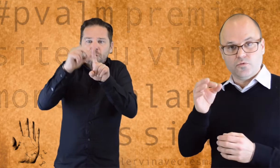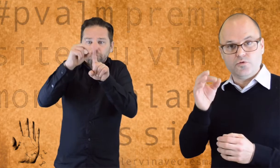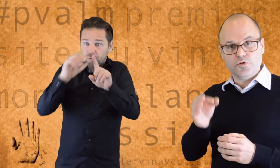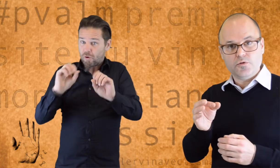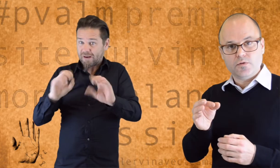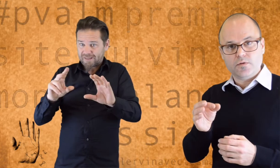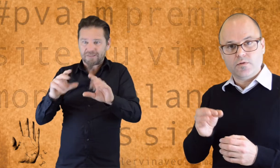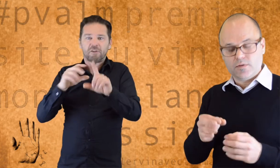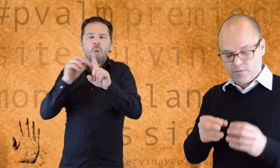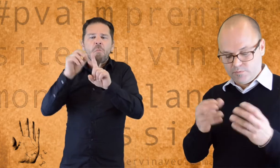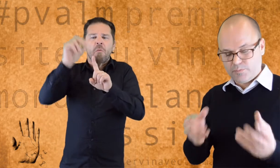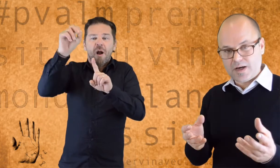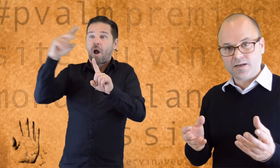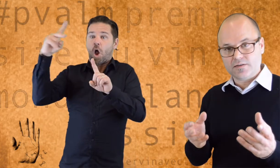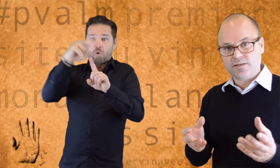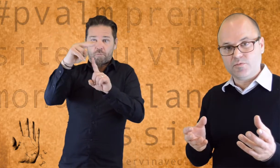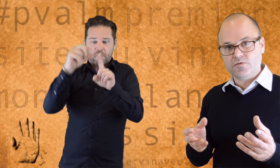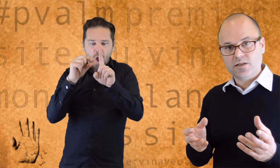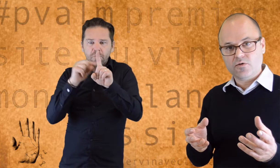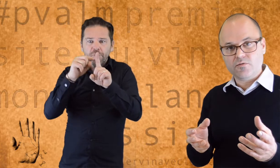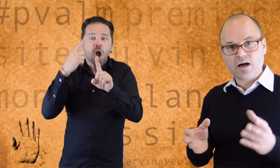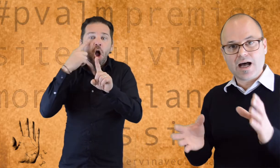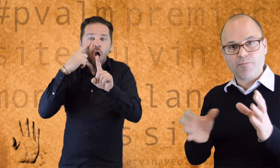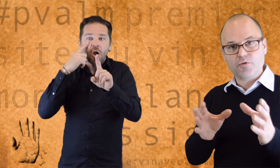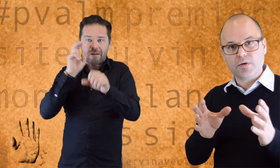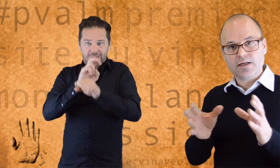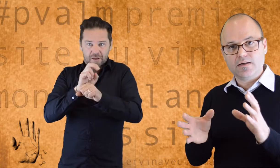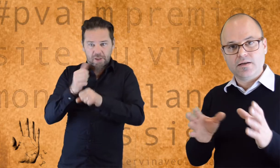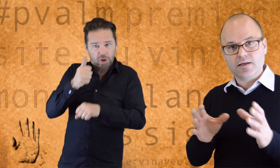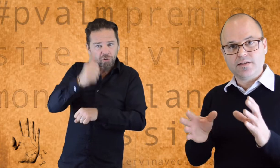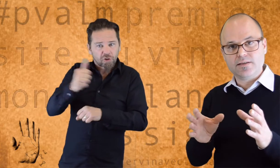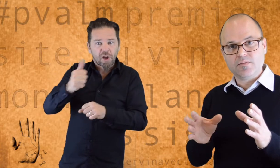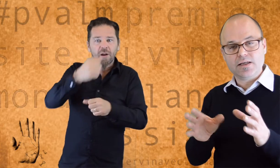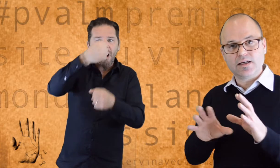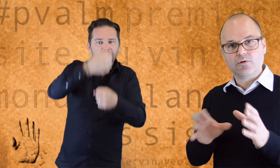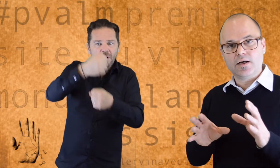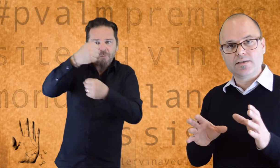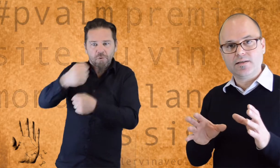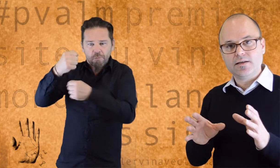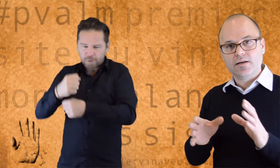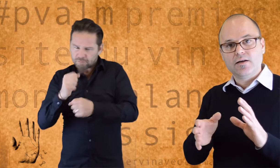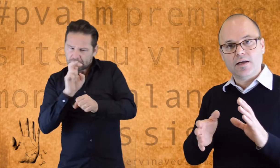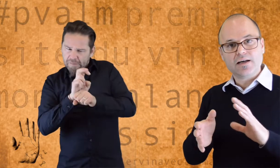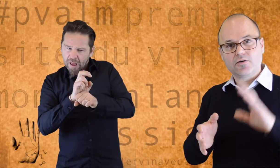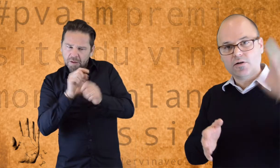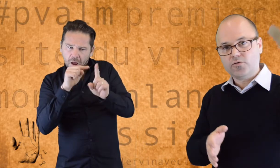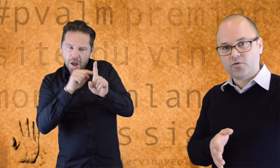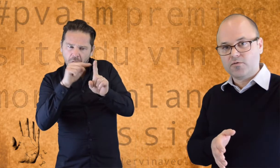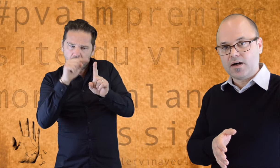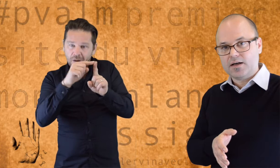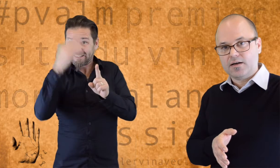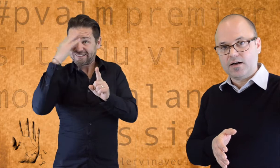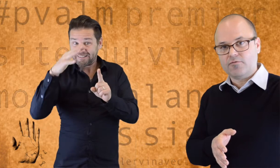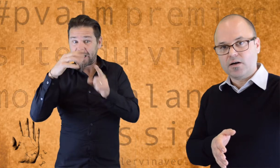nombre d'yeux par cep de vigne, on va à peu près estimer et régulariser la récolte